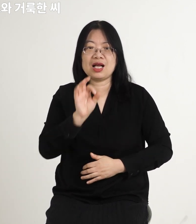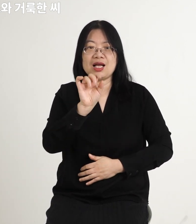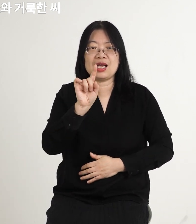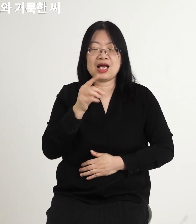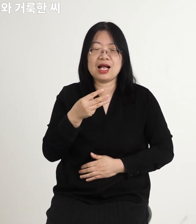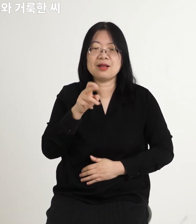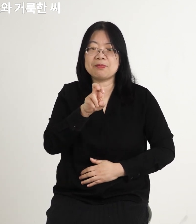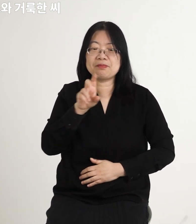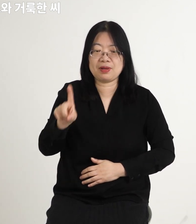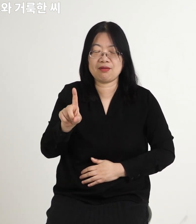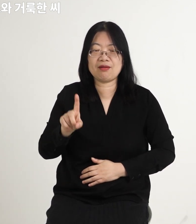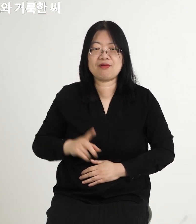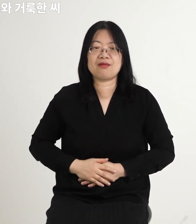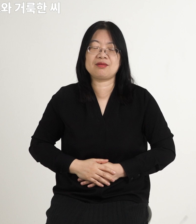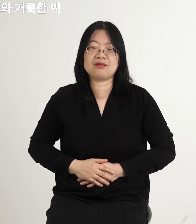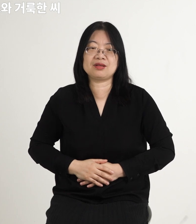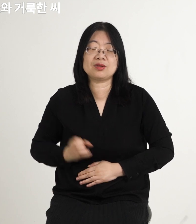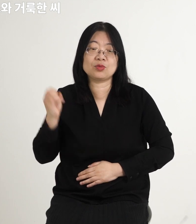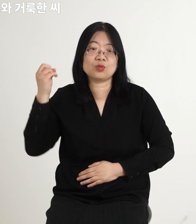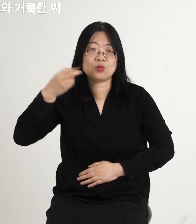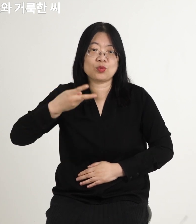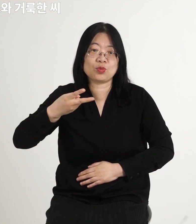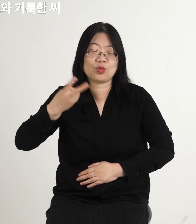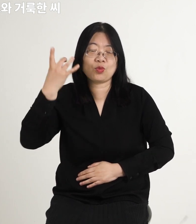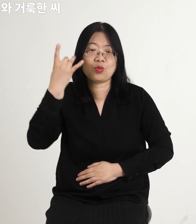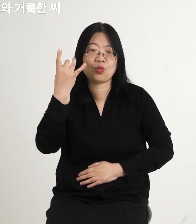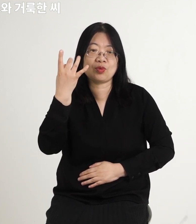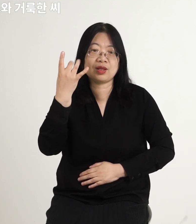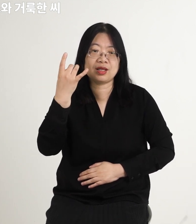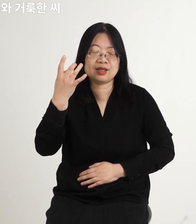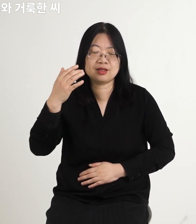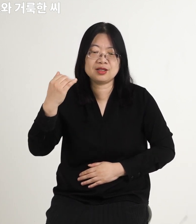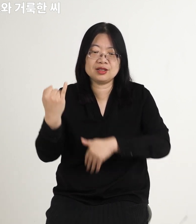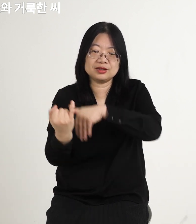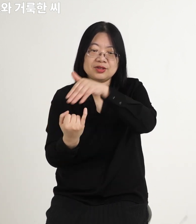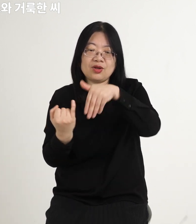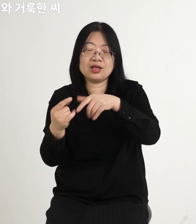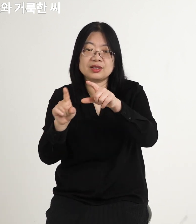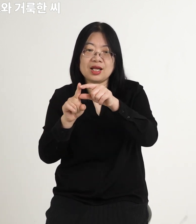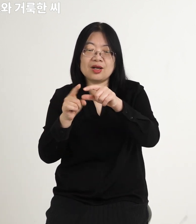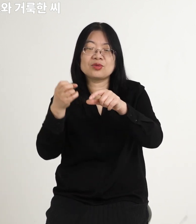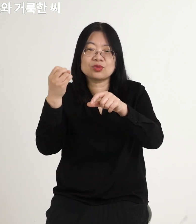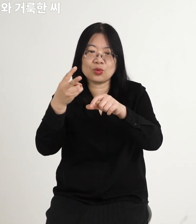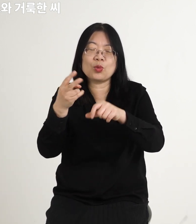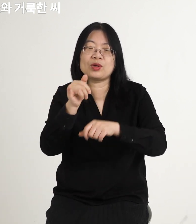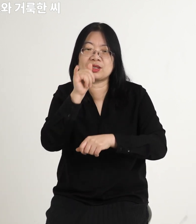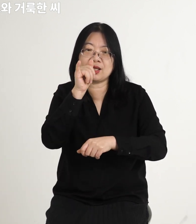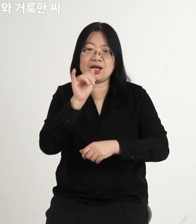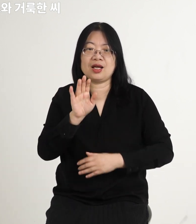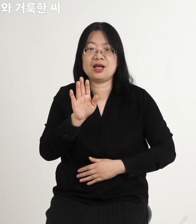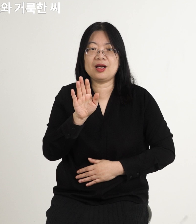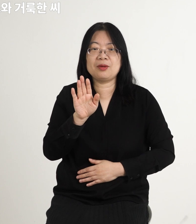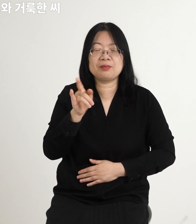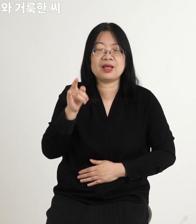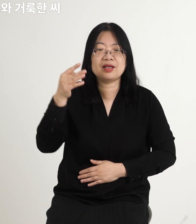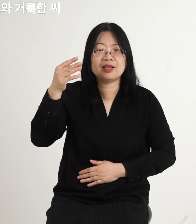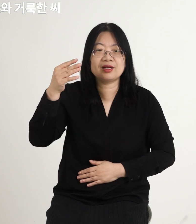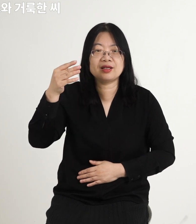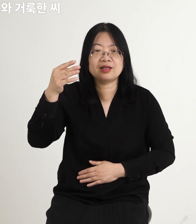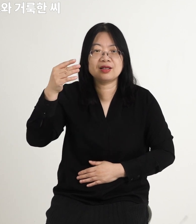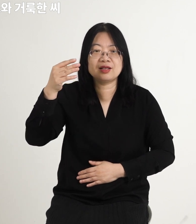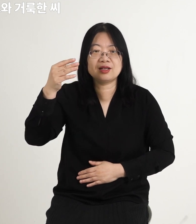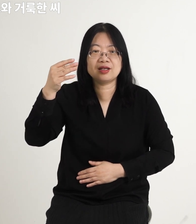알마라는 말을 썼어요. 알마. 그리고 원래 처녀라는 단어가 따로 있어요. 베툴라.